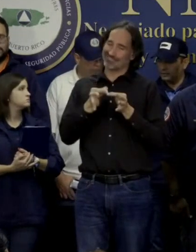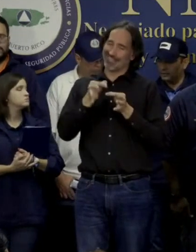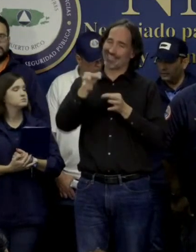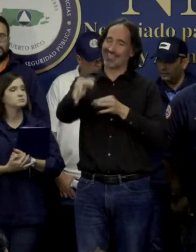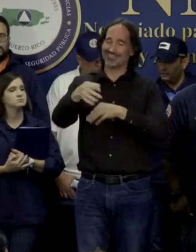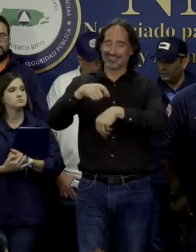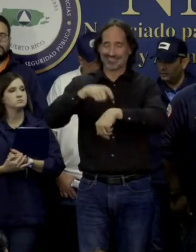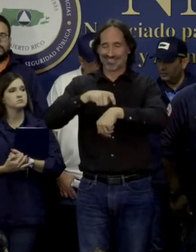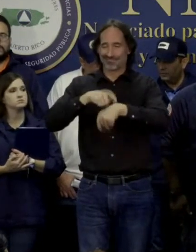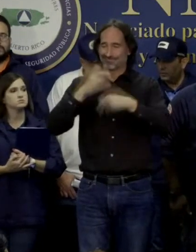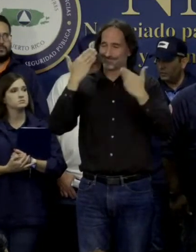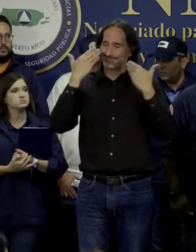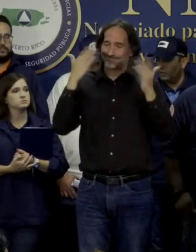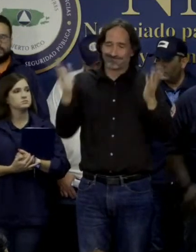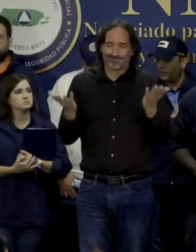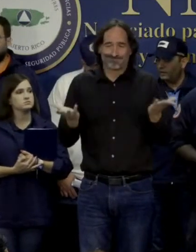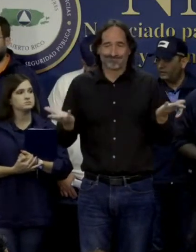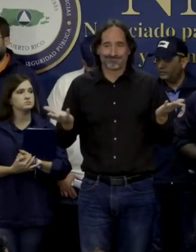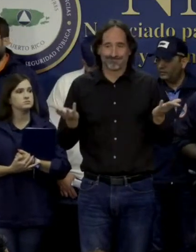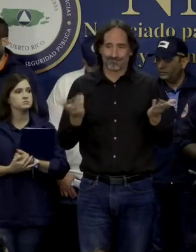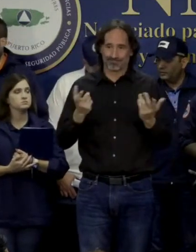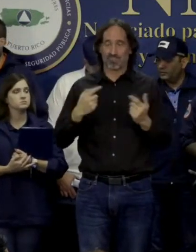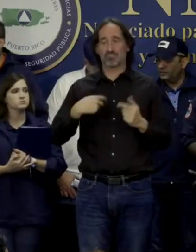es energizar, punto, porque